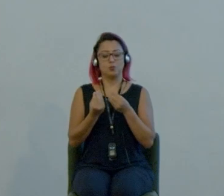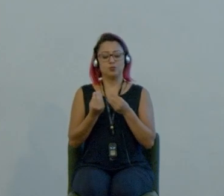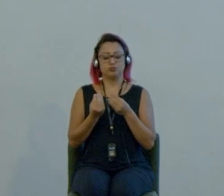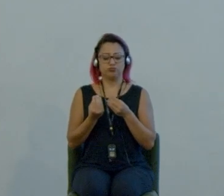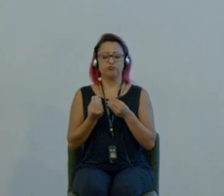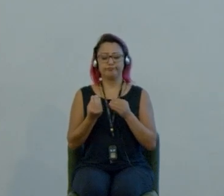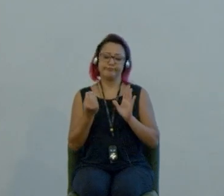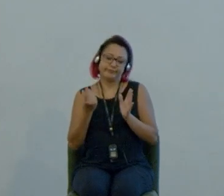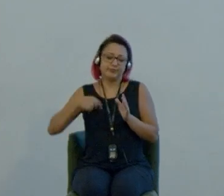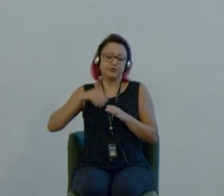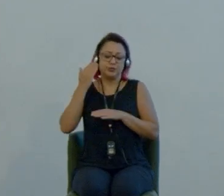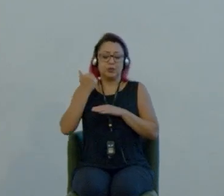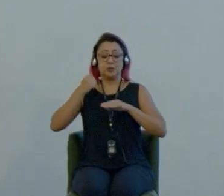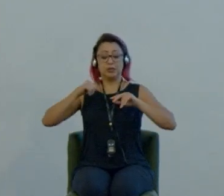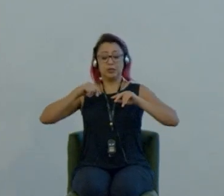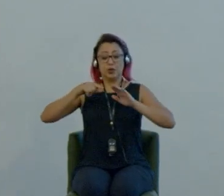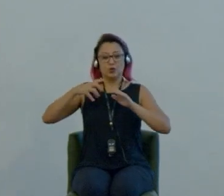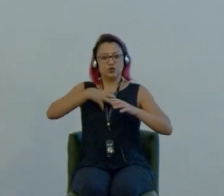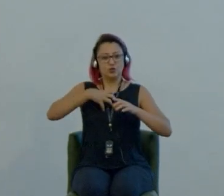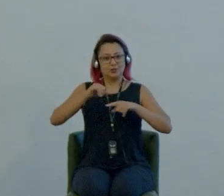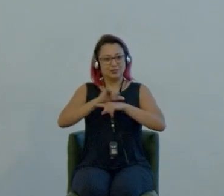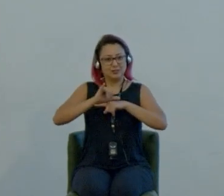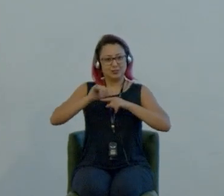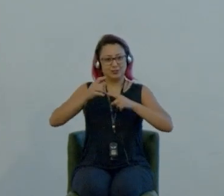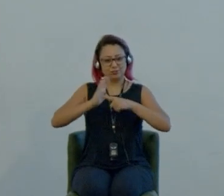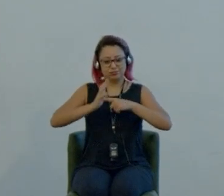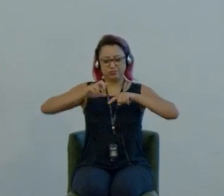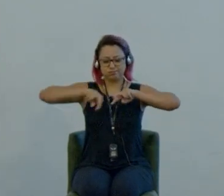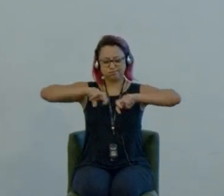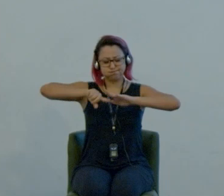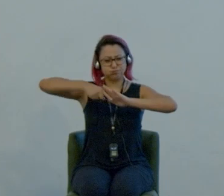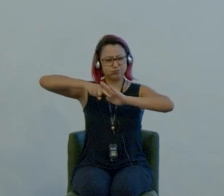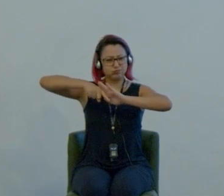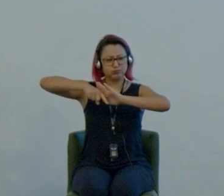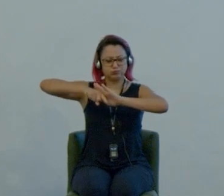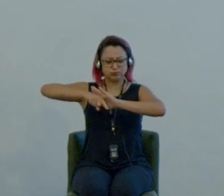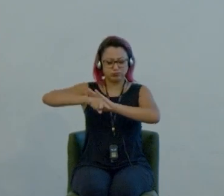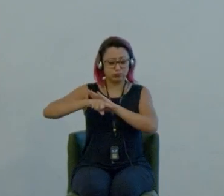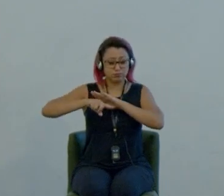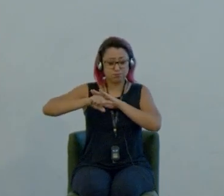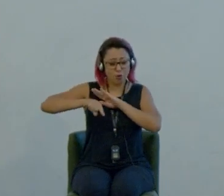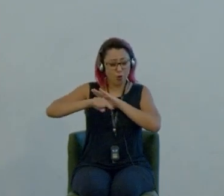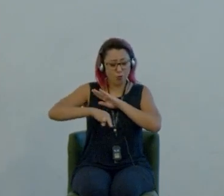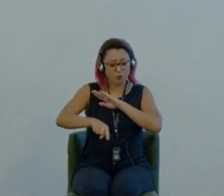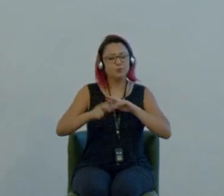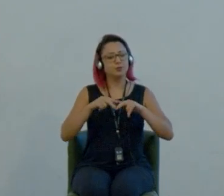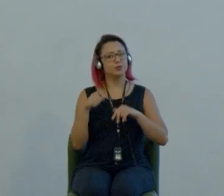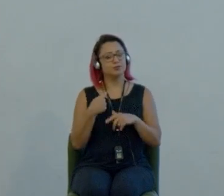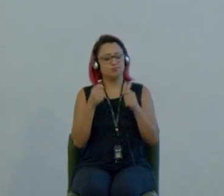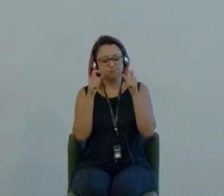extrêmement loin dans les sous-sols terrestres. Et ça, c'est une des choses qui nous a passionnés avec Alexandra et Axel, de